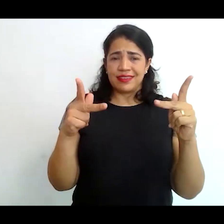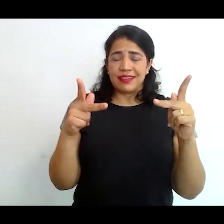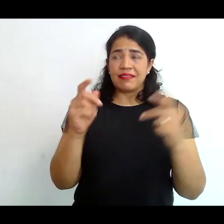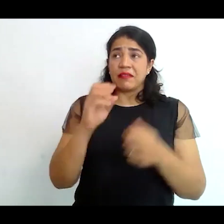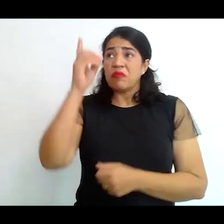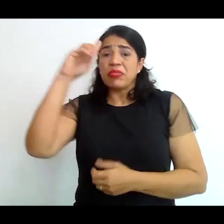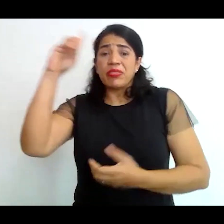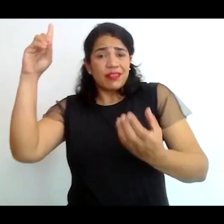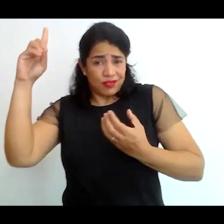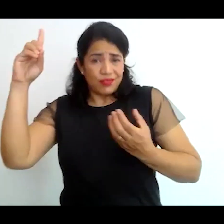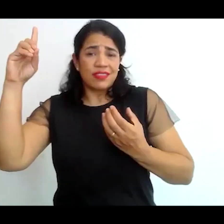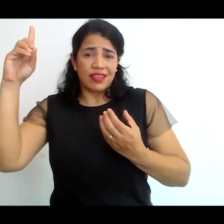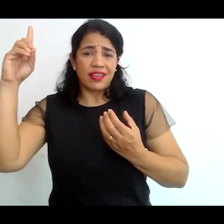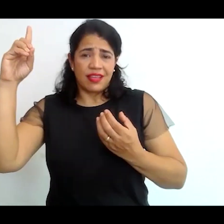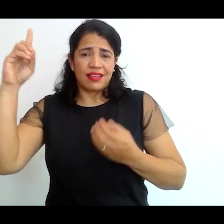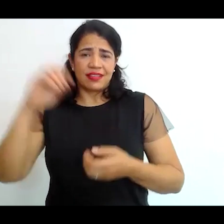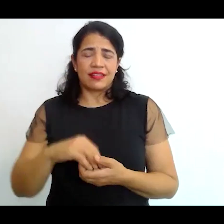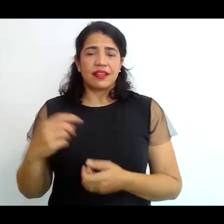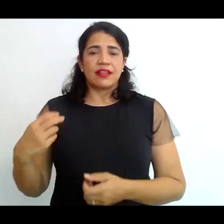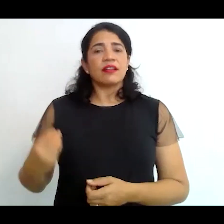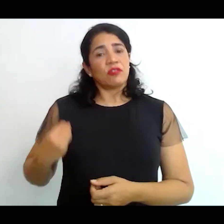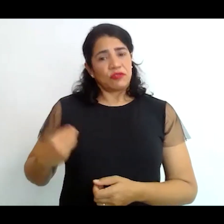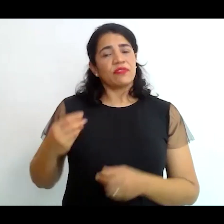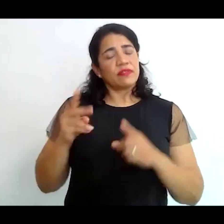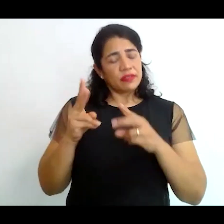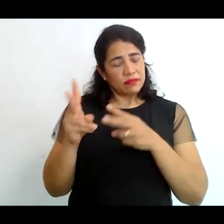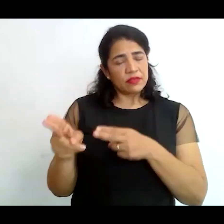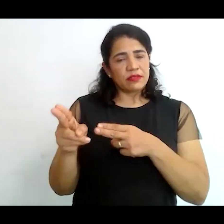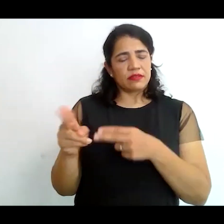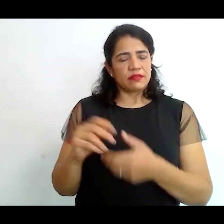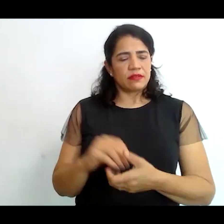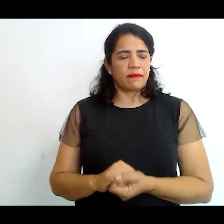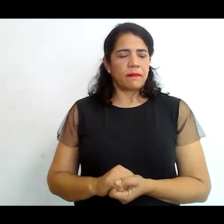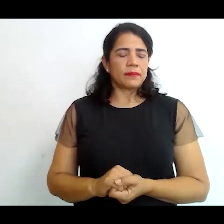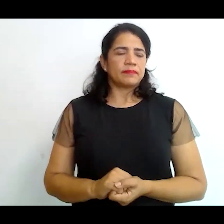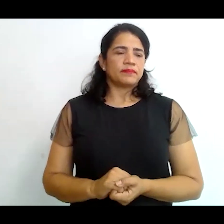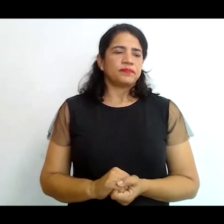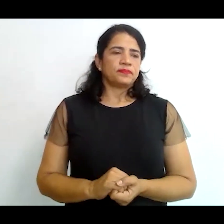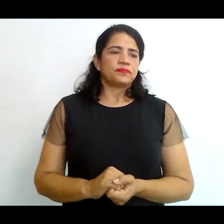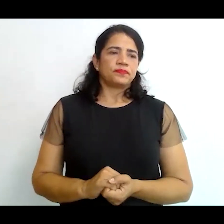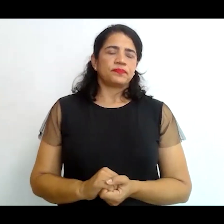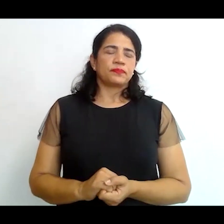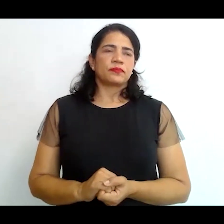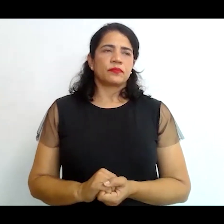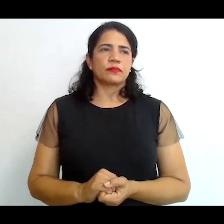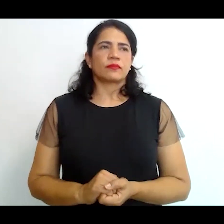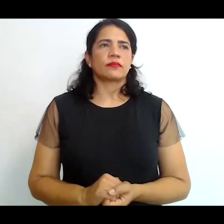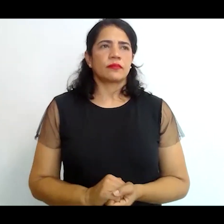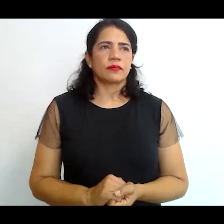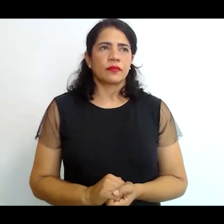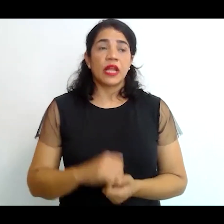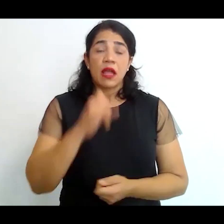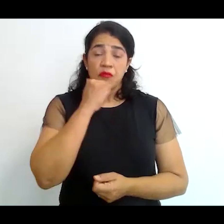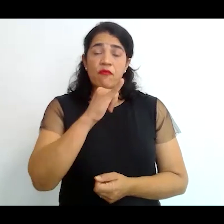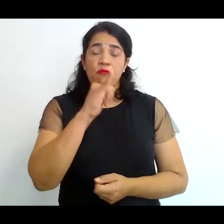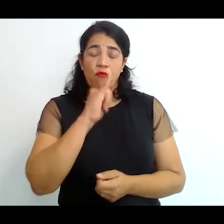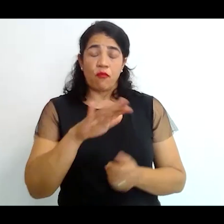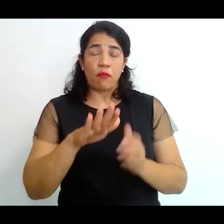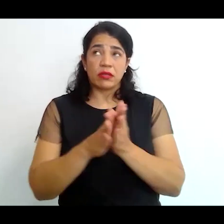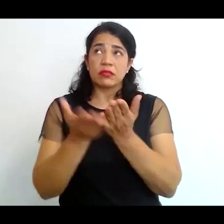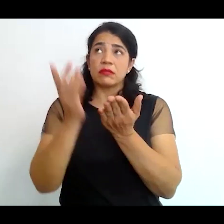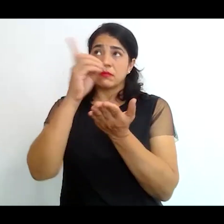Jesus. Além de ser uma informação bíblica, irmão, ensinar os decretos do Senhor, devemos